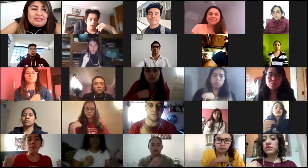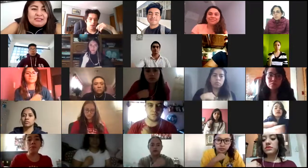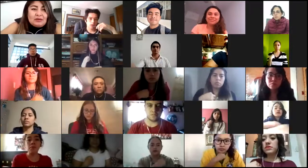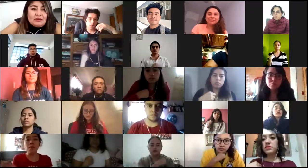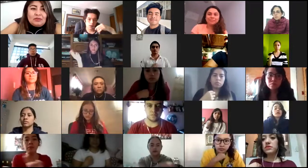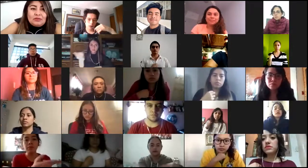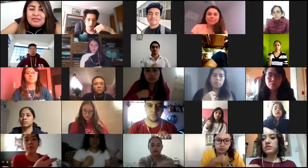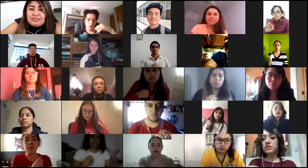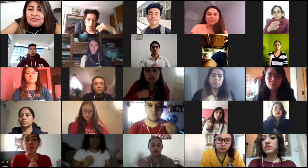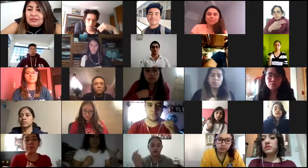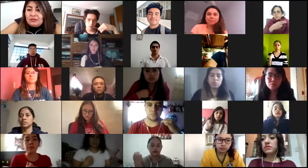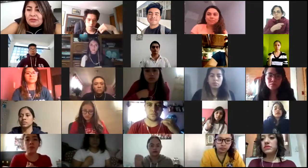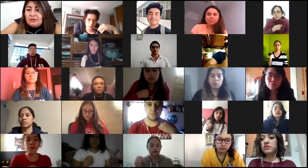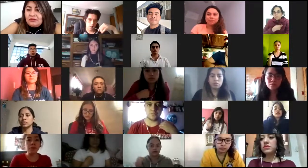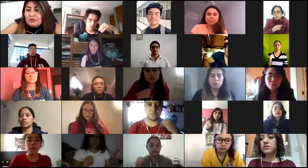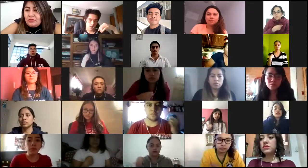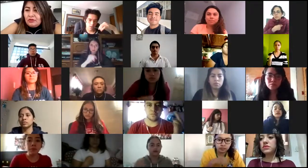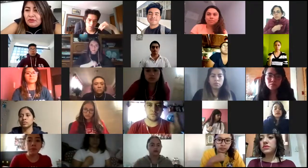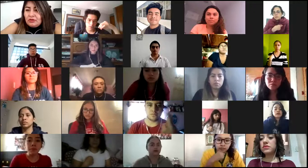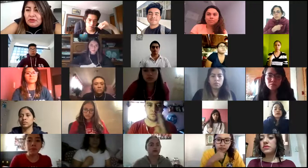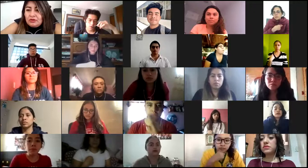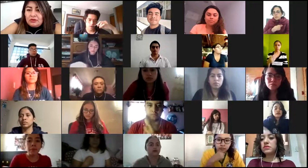Andrés, ¿tienes alguna duda? Está encendido tu micrófono.